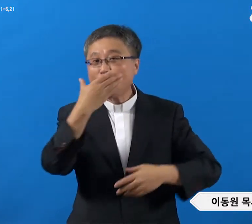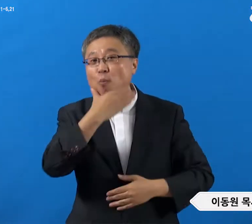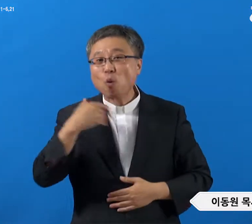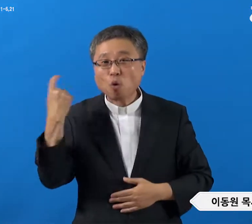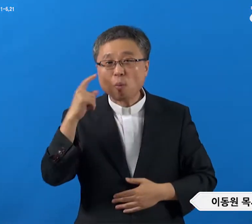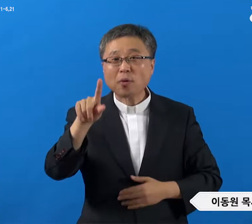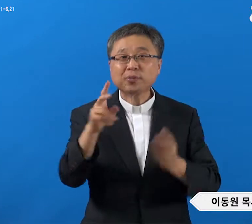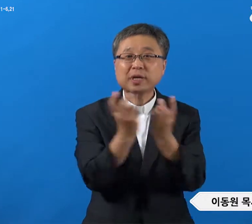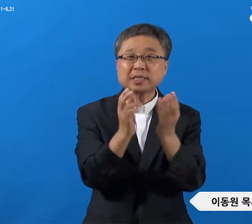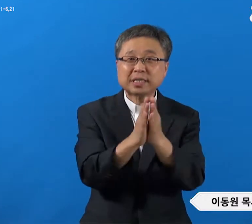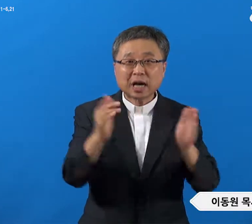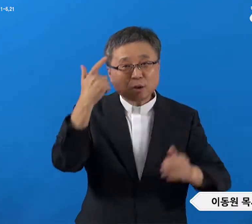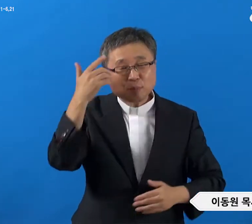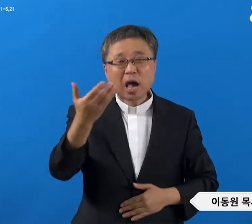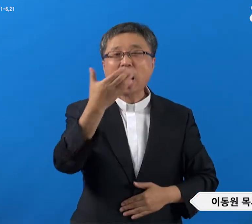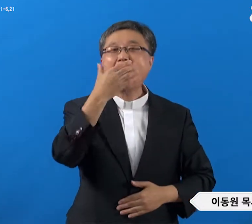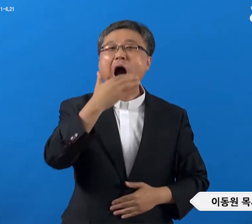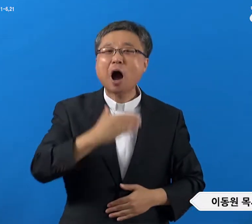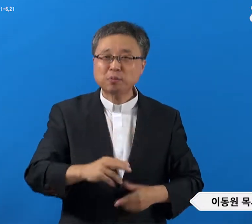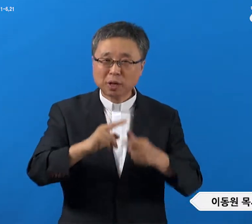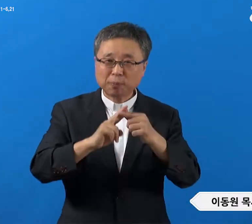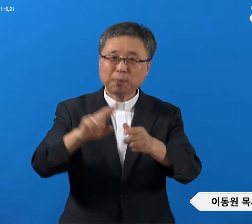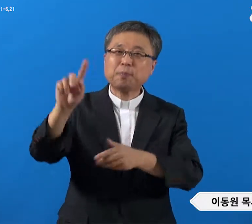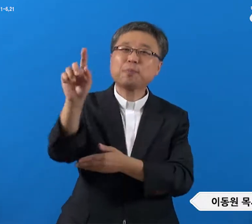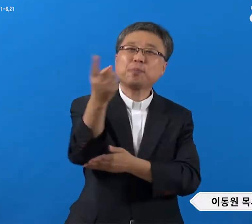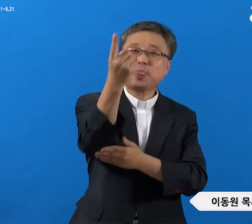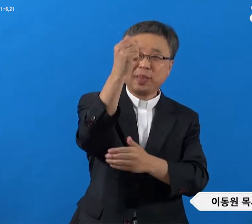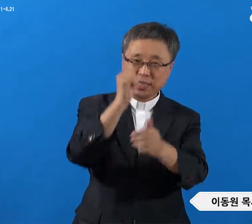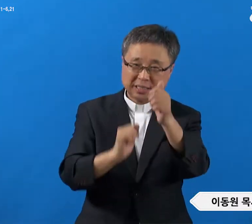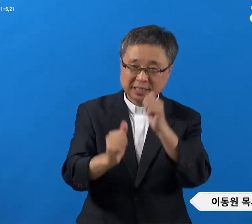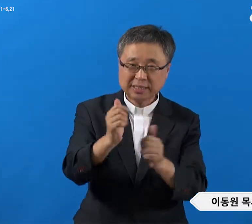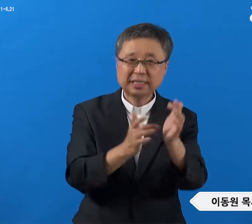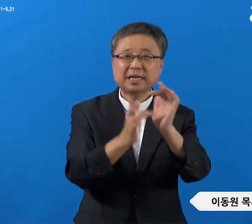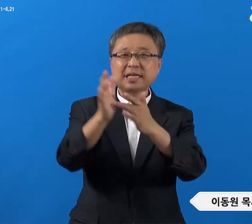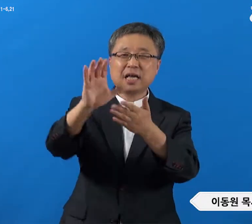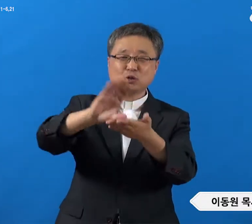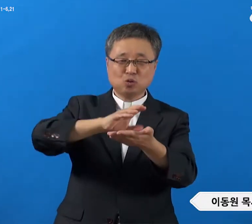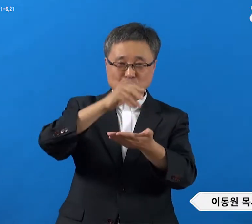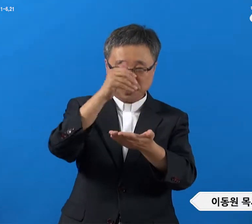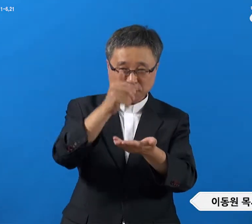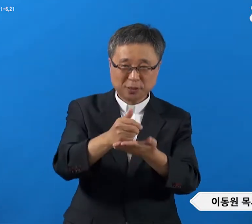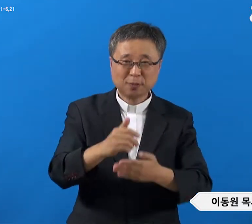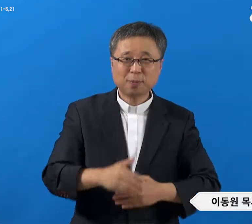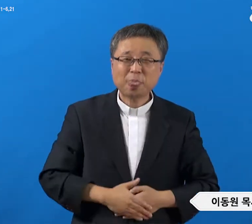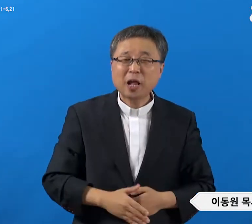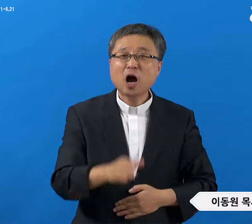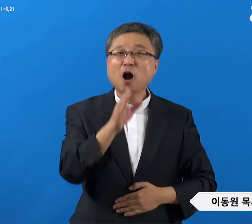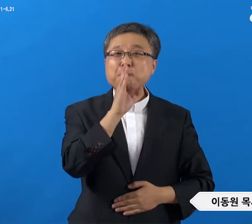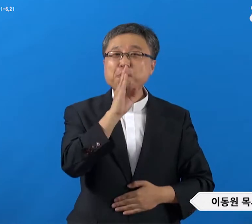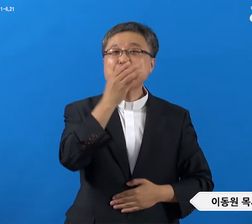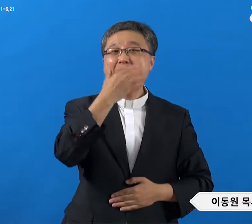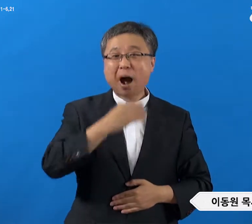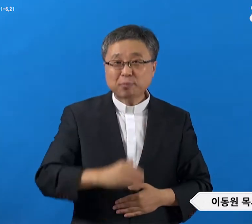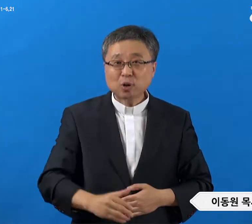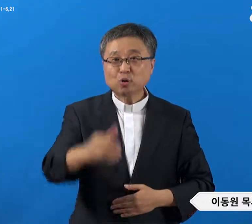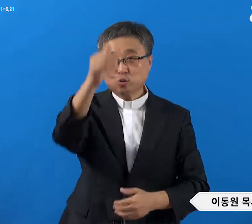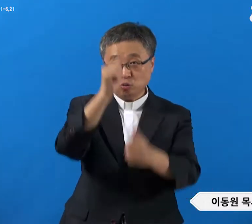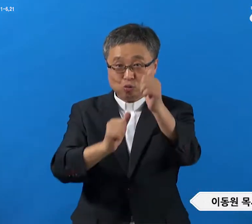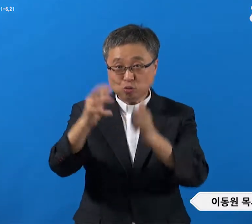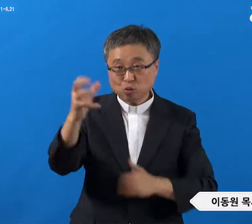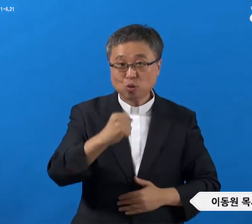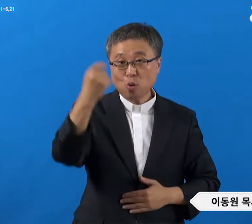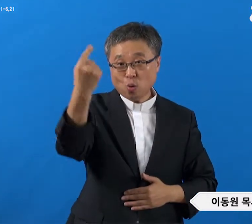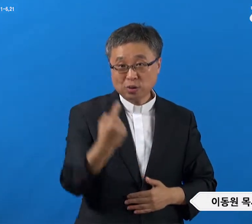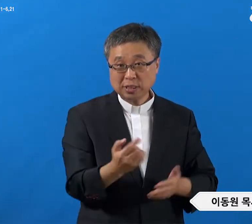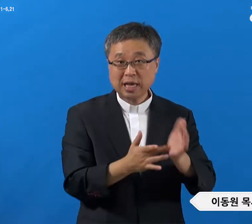어떻게 시작해요? 아브라함과 다윗의 자손 예수 그리스도. 바로 아브라함의 후손으로 오신 예수